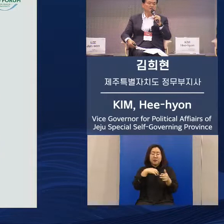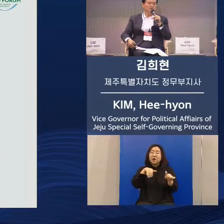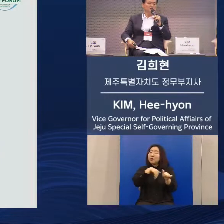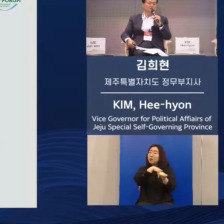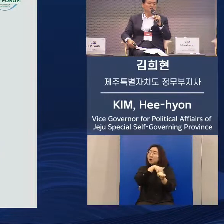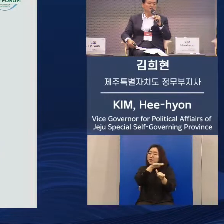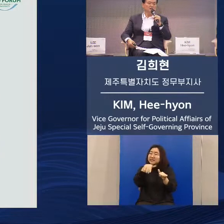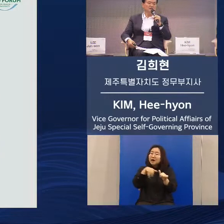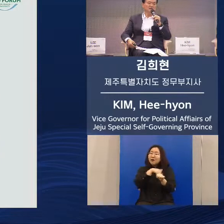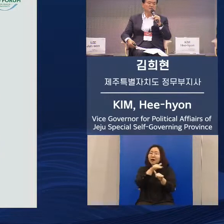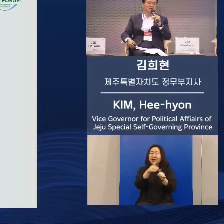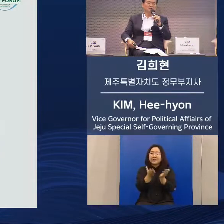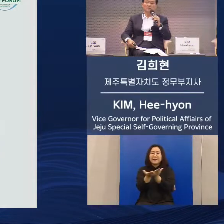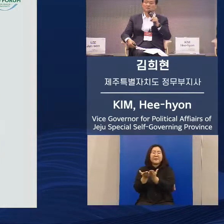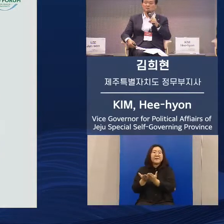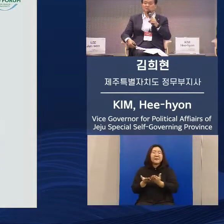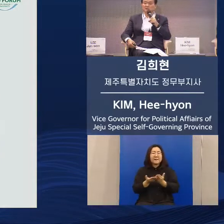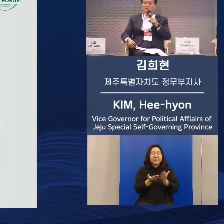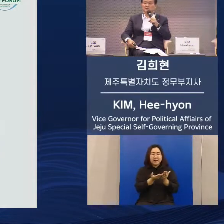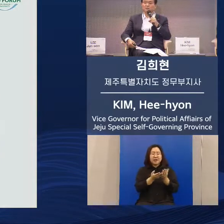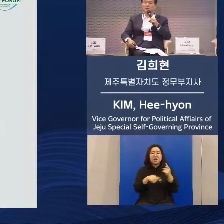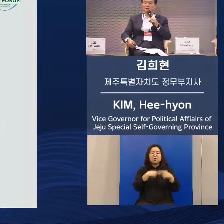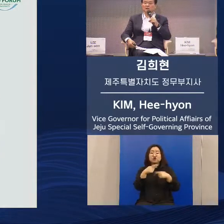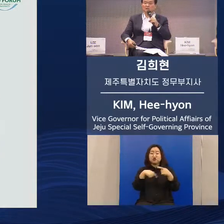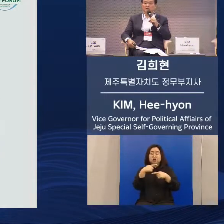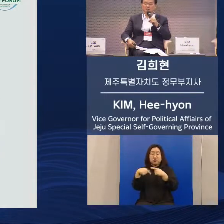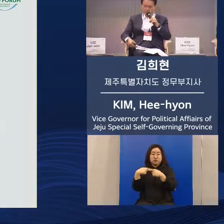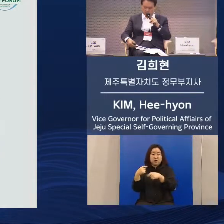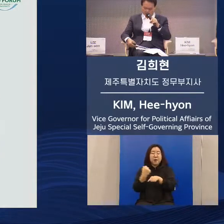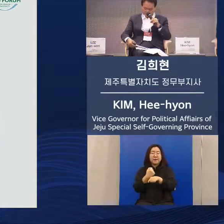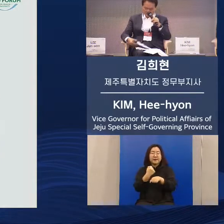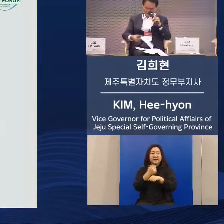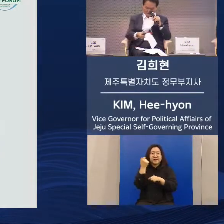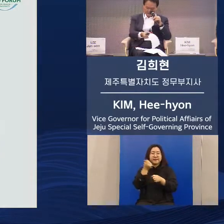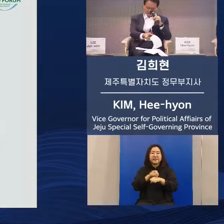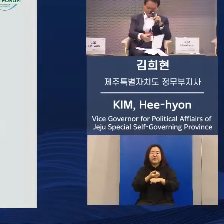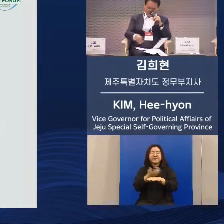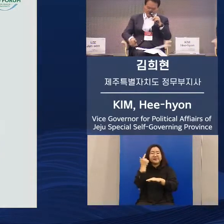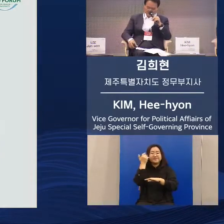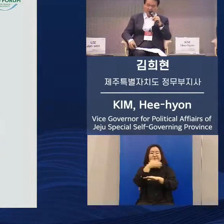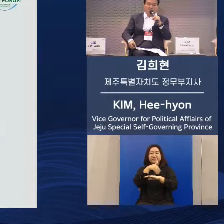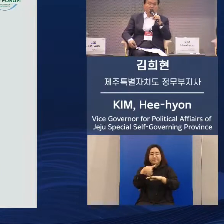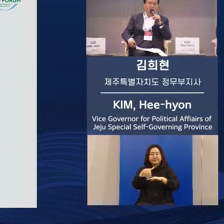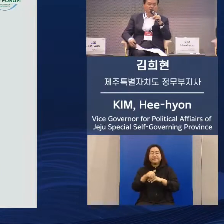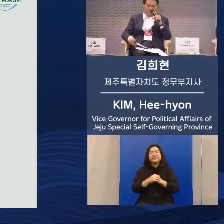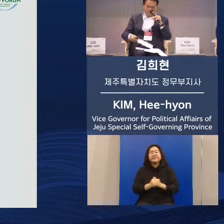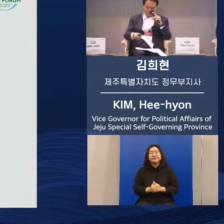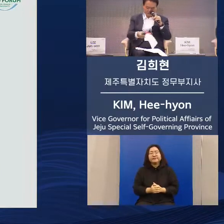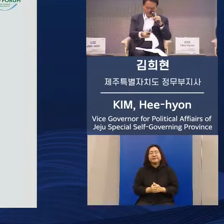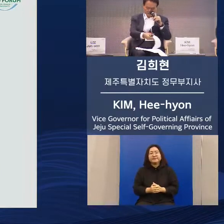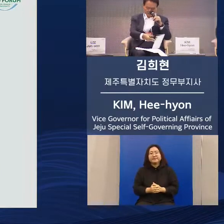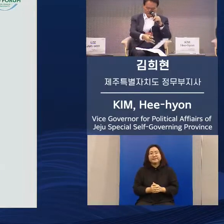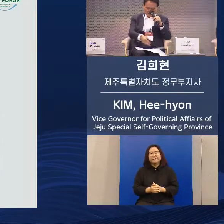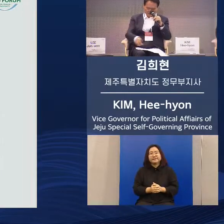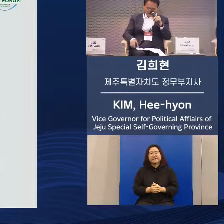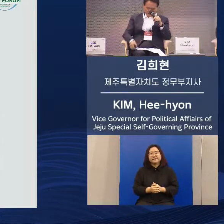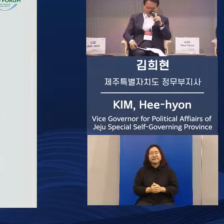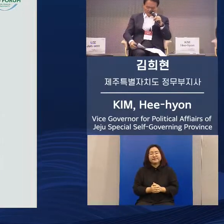진행해서 수어 영상을 단계별로 제작해서 배포할 계획입니다. 그렇게 진행을 또 할